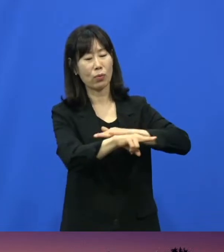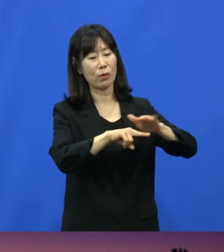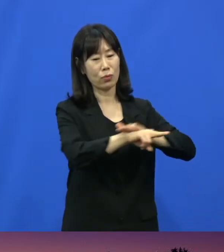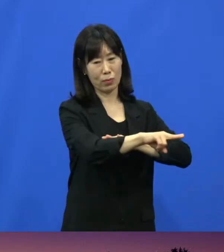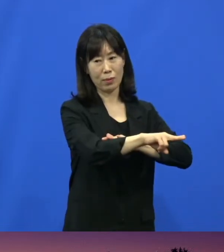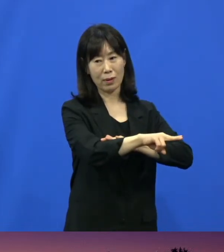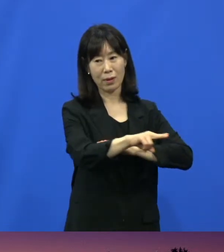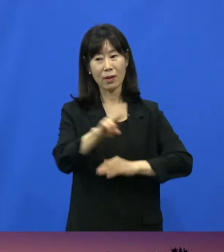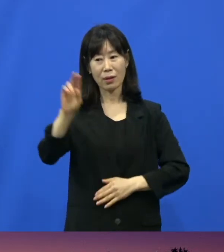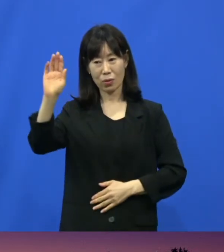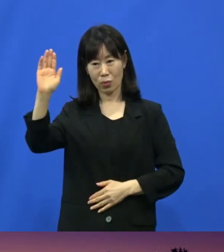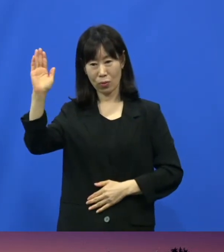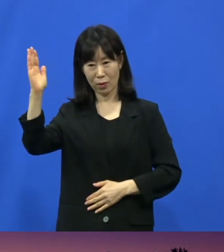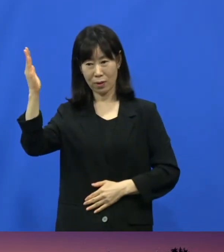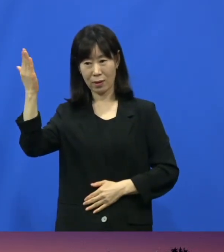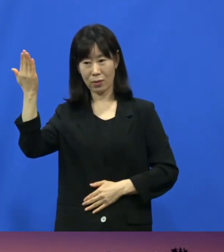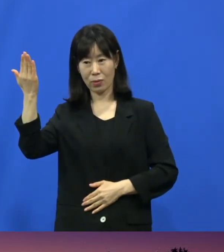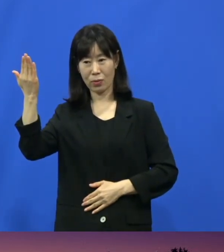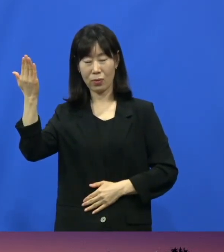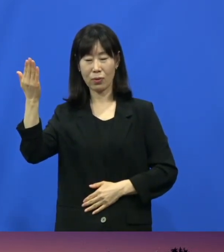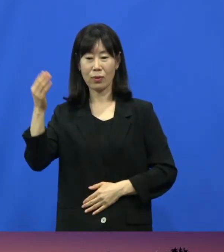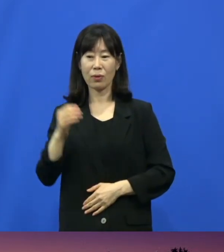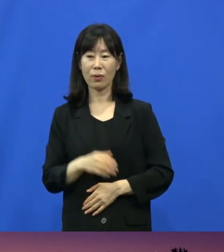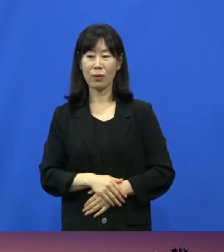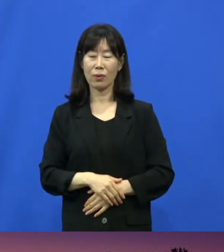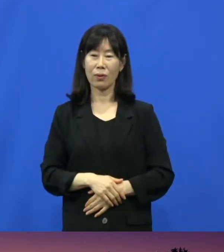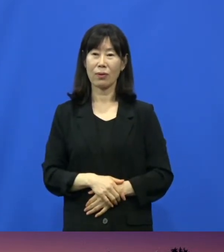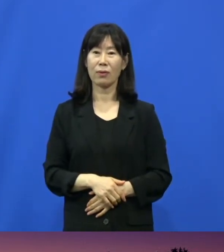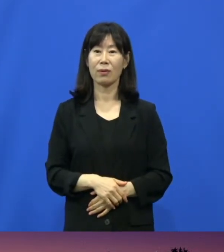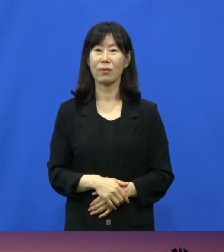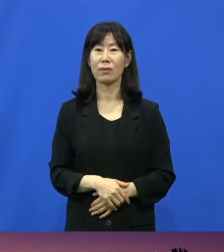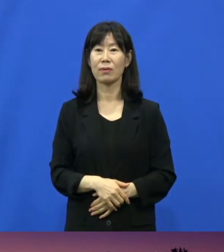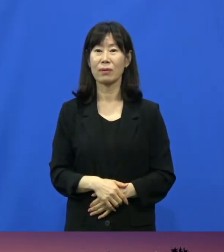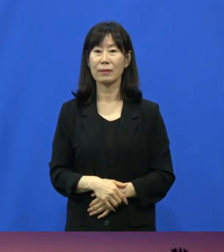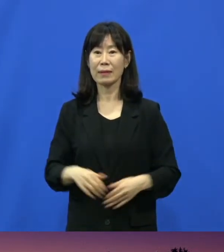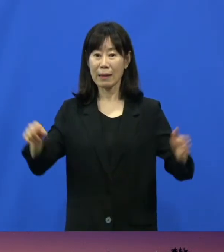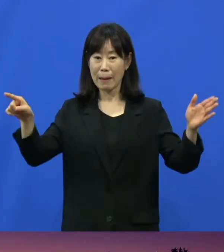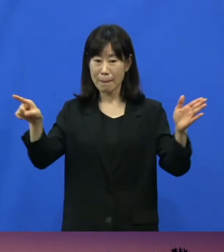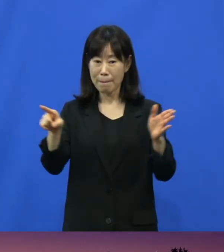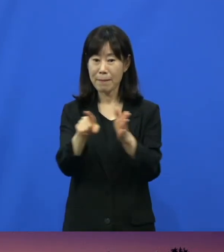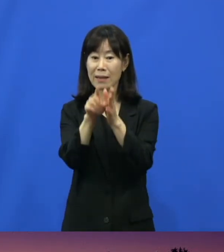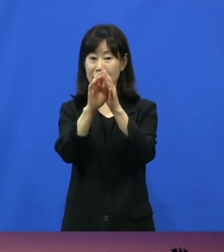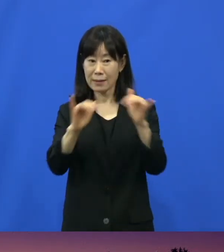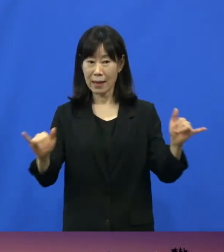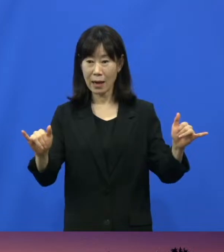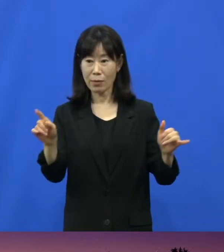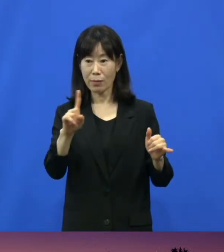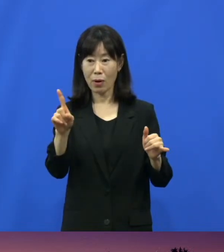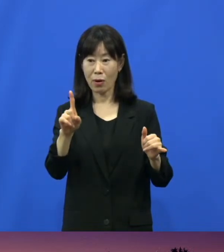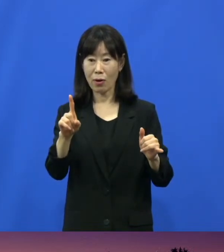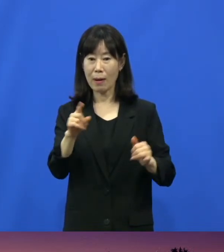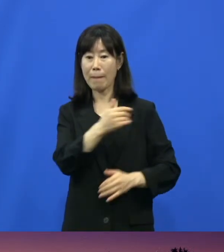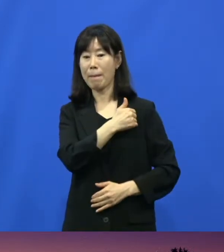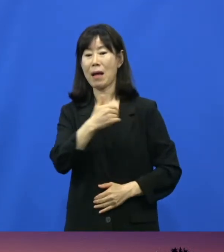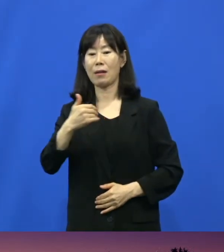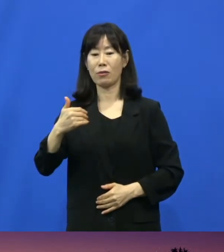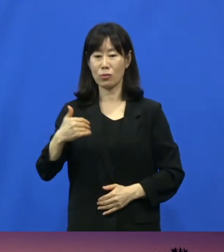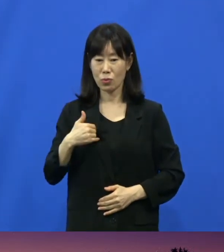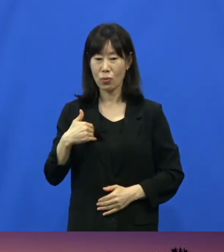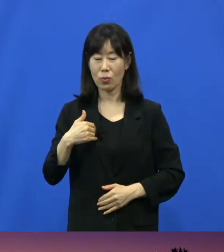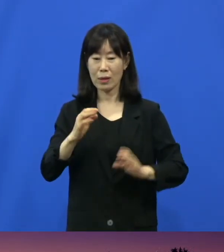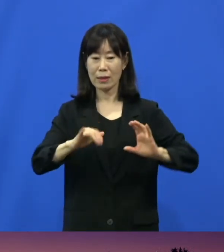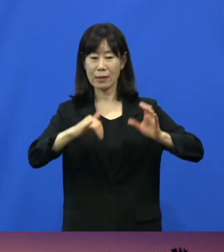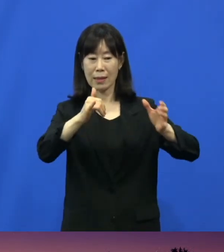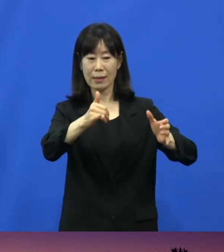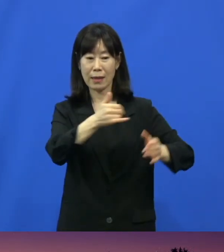시작하고 거기에 빠져들면서 중독이 되는 거예요. 여러분 신자는 다른 방식으로 욕구를 해결해야 돼요. 만족은 외부로도 주어지는